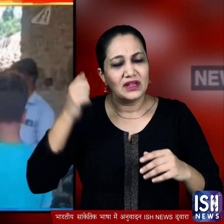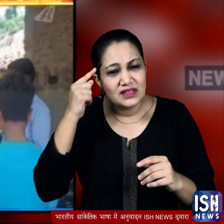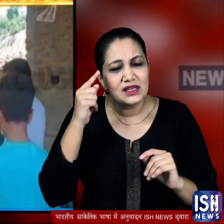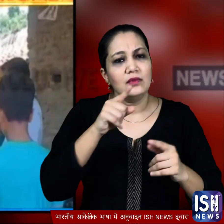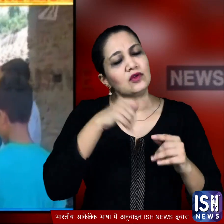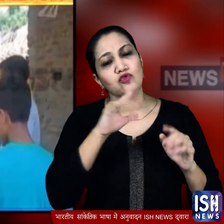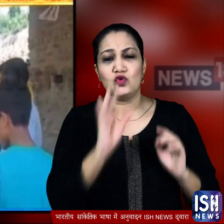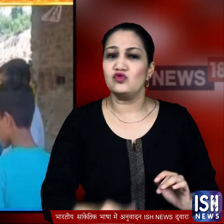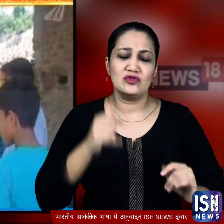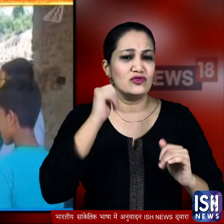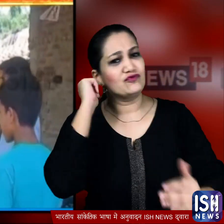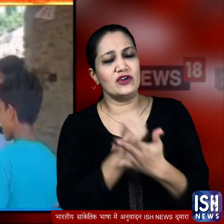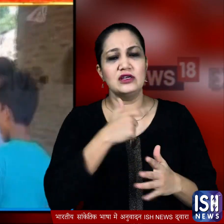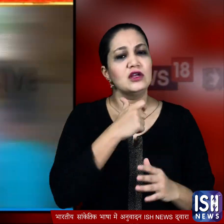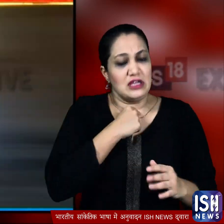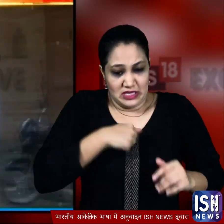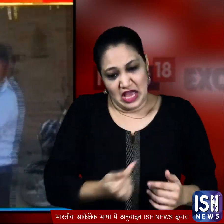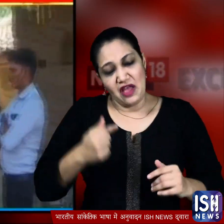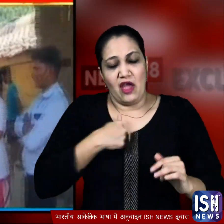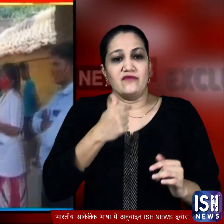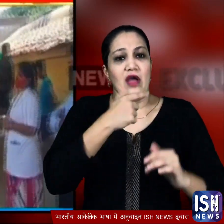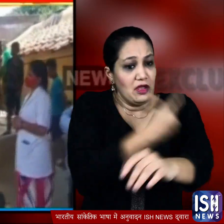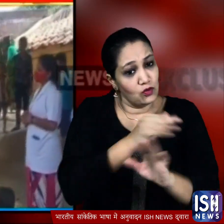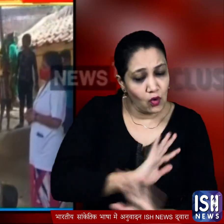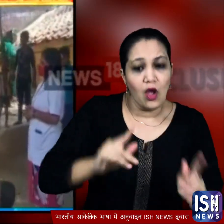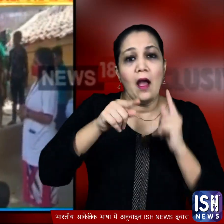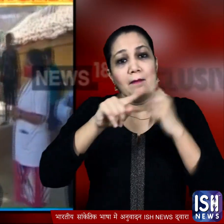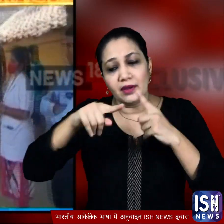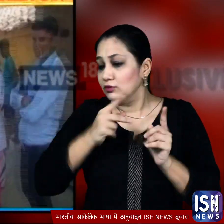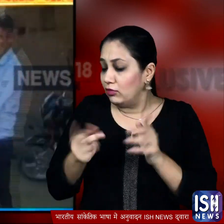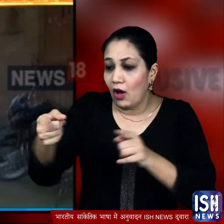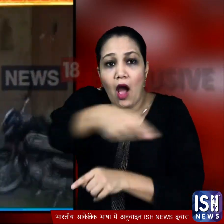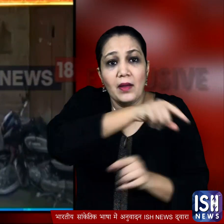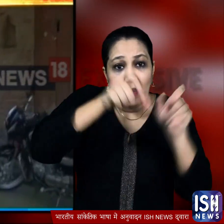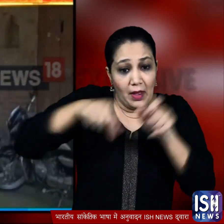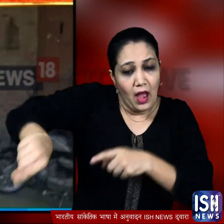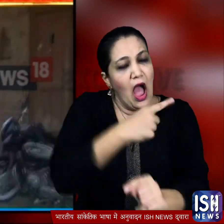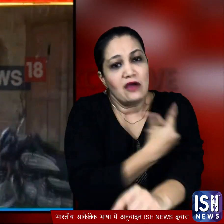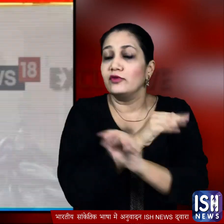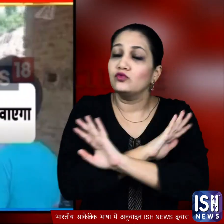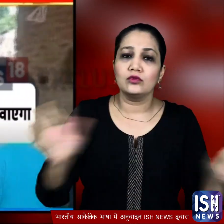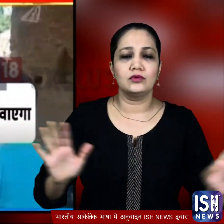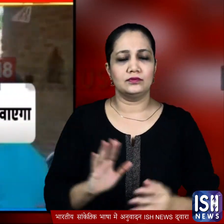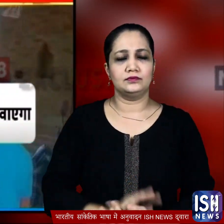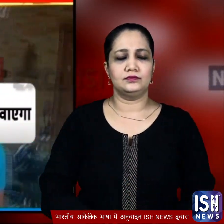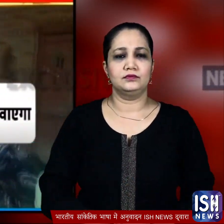लगा कि मानो उसने कसम खा ली थी कि वो न खुद टीका लगवाएंगी और न ही गाँव के किसी दूसरे शख्स को टीका लगवाने देंगी।